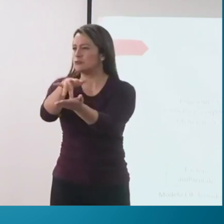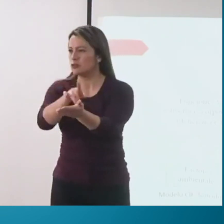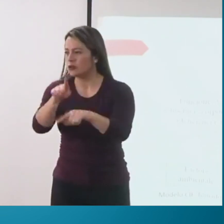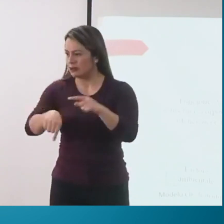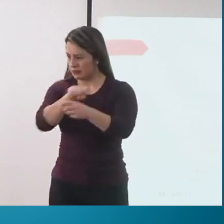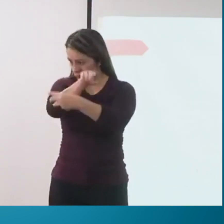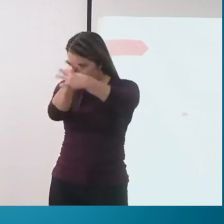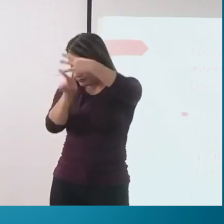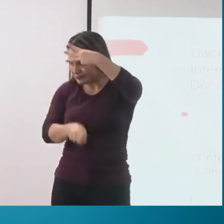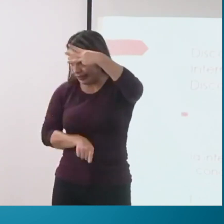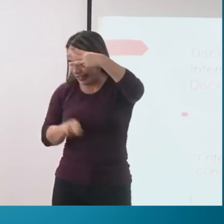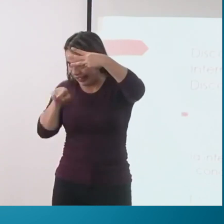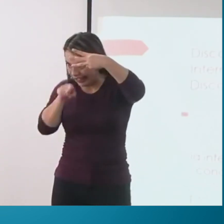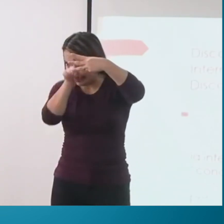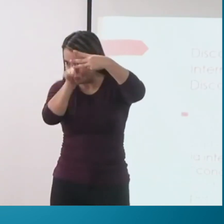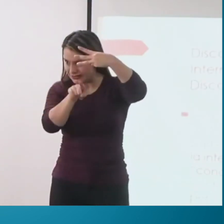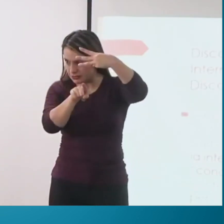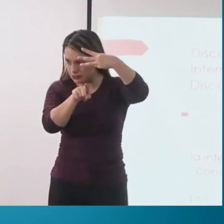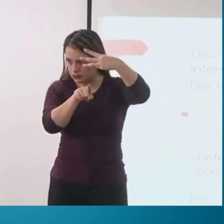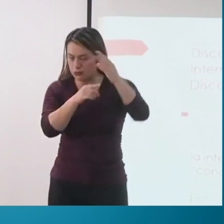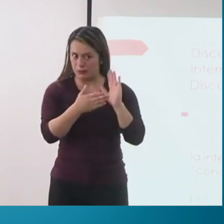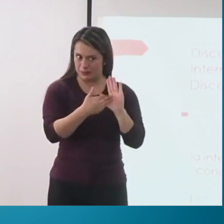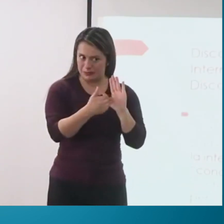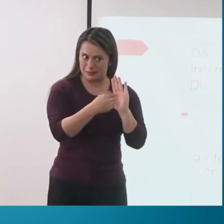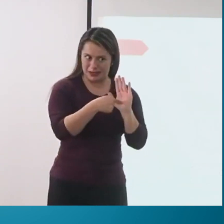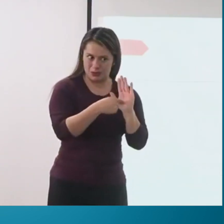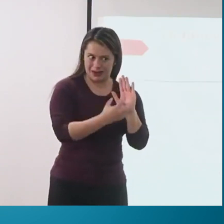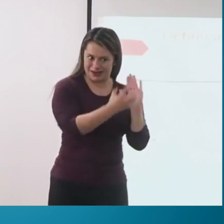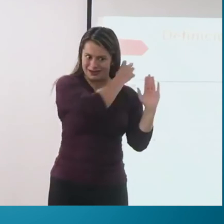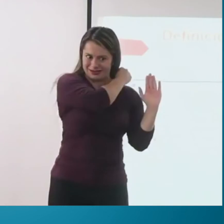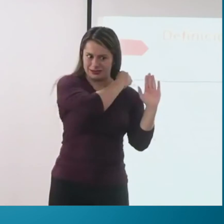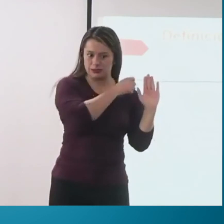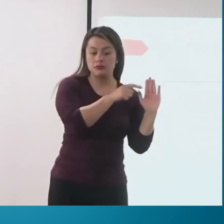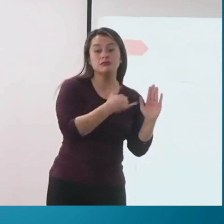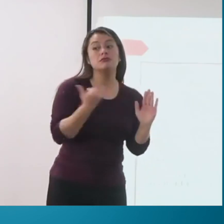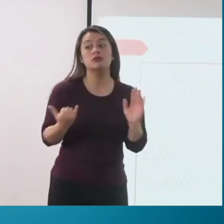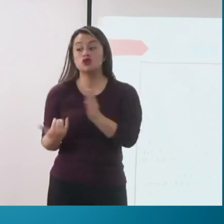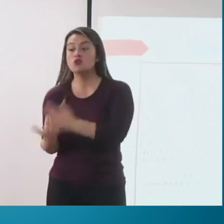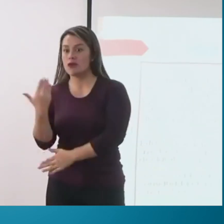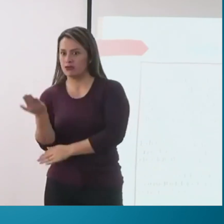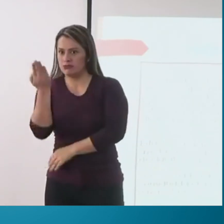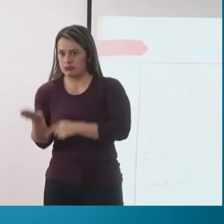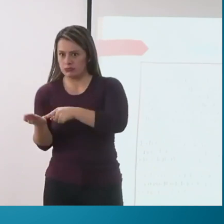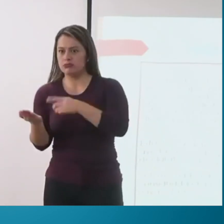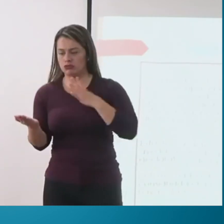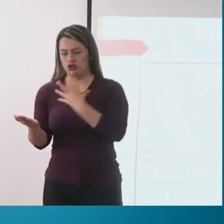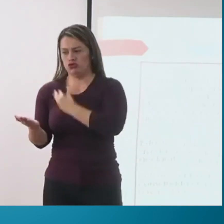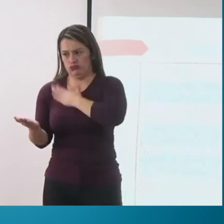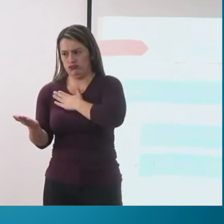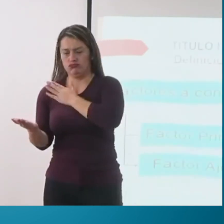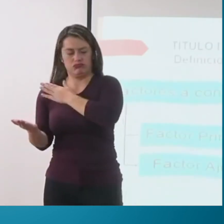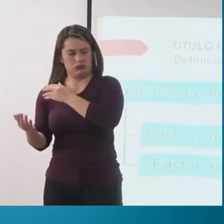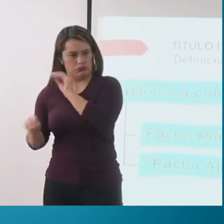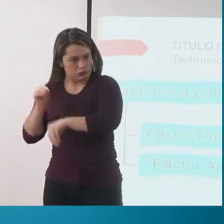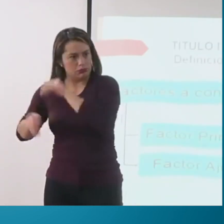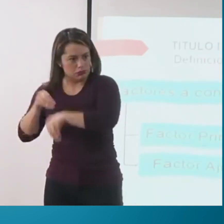participación. Pero en el manual de calificación de nosotros,